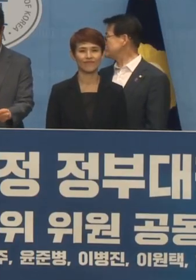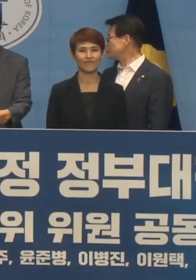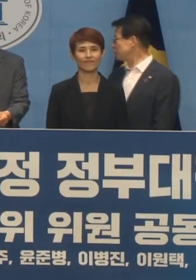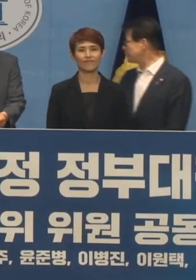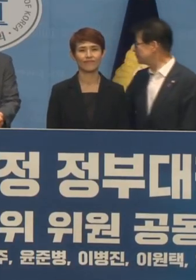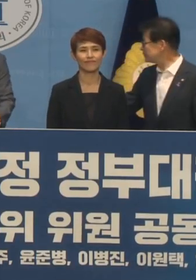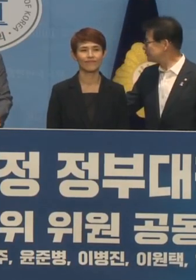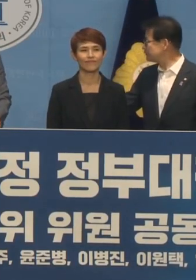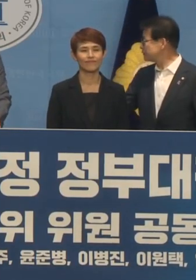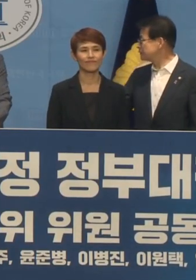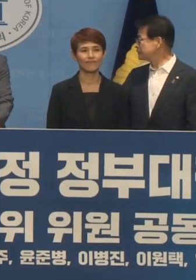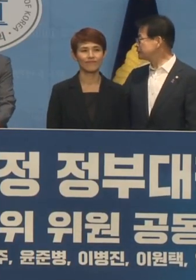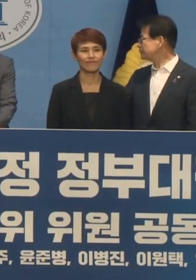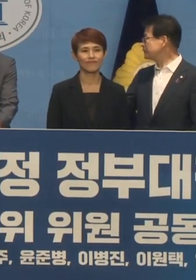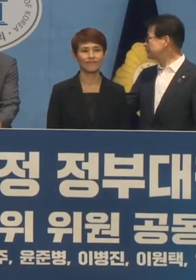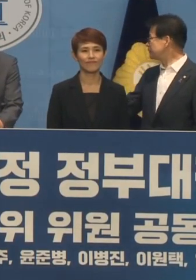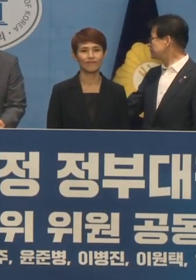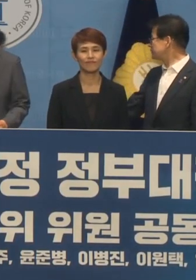나눠주시죠 뭐.